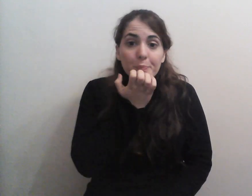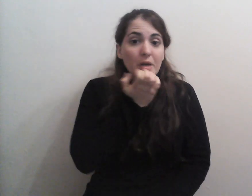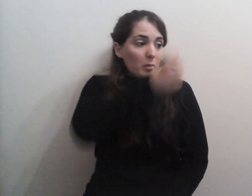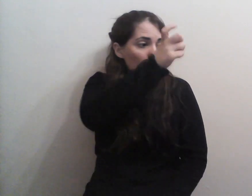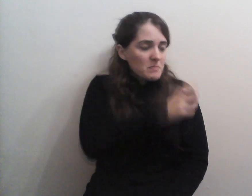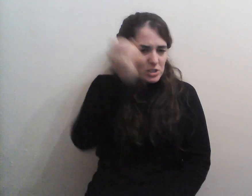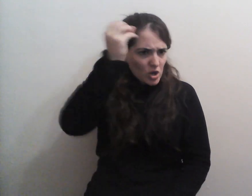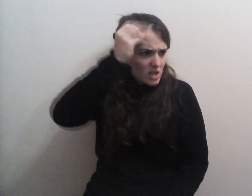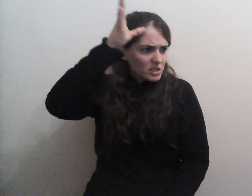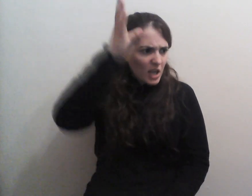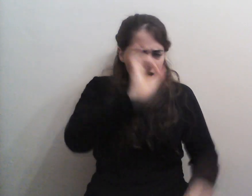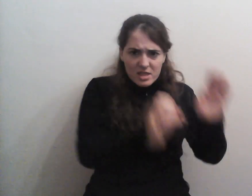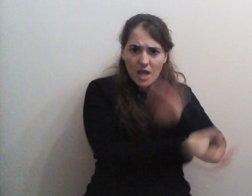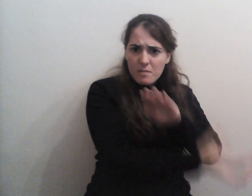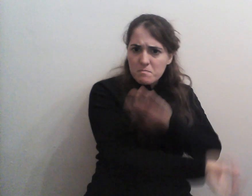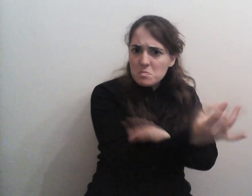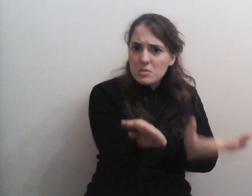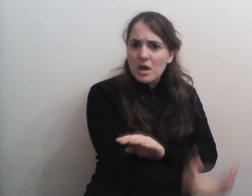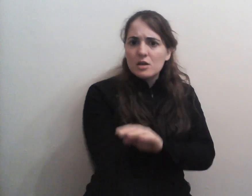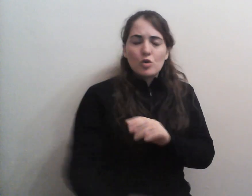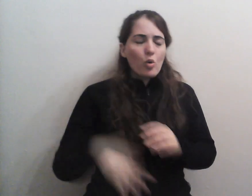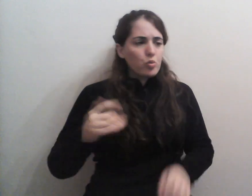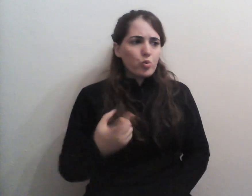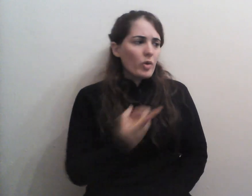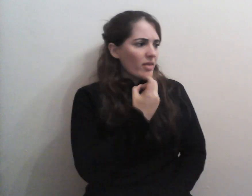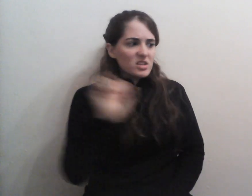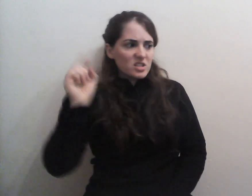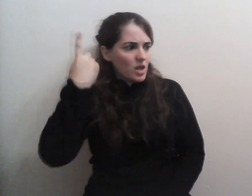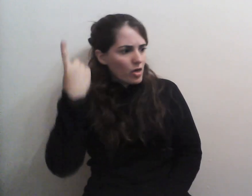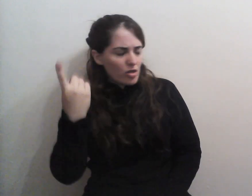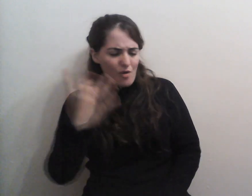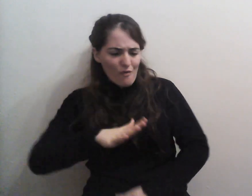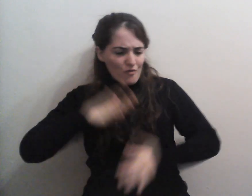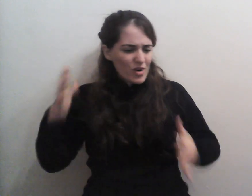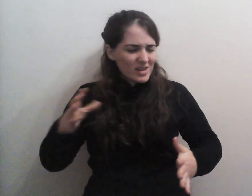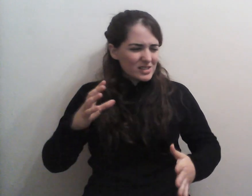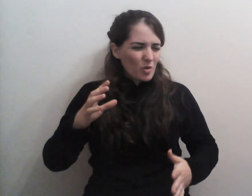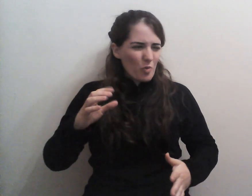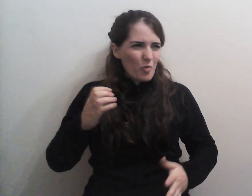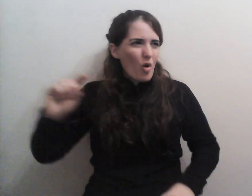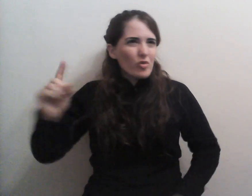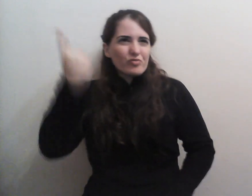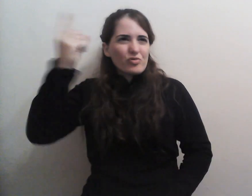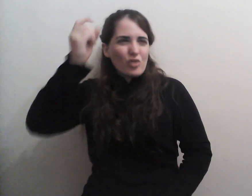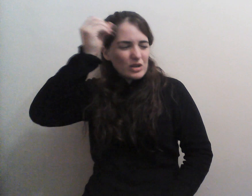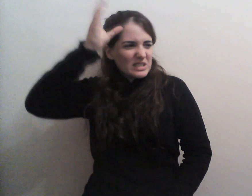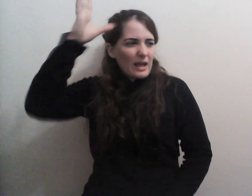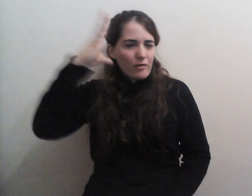la inteligencia, señales de un creador. Y podríamos deducir de que este creador es sabio, inteligente.